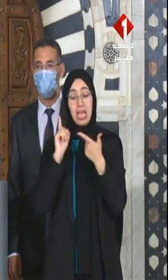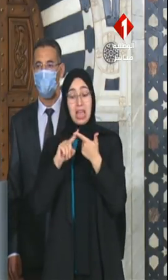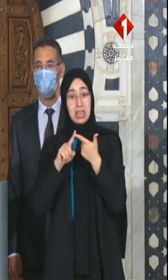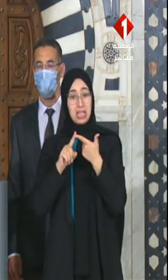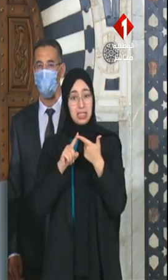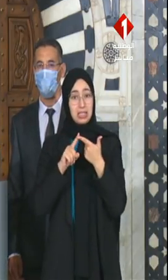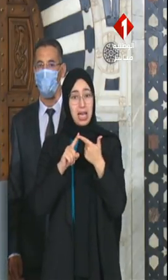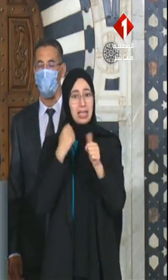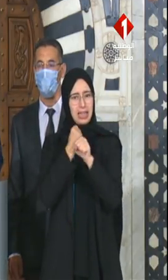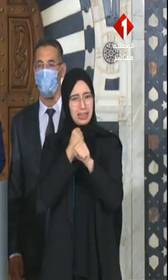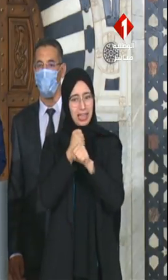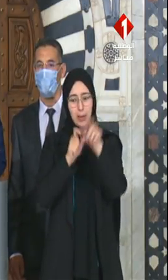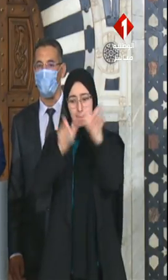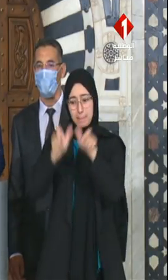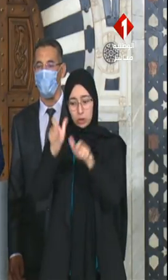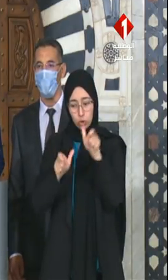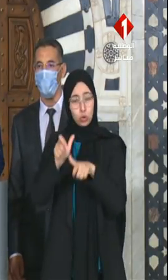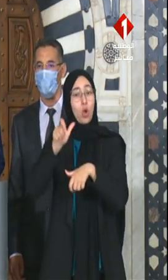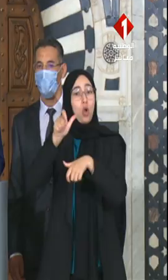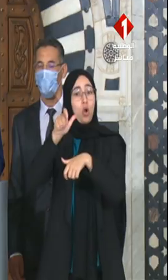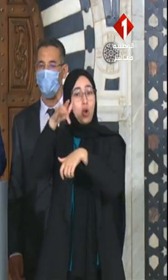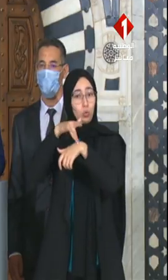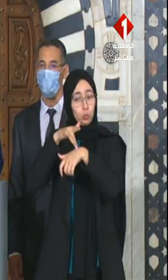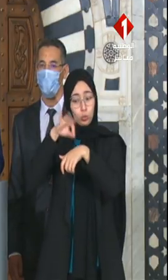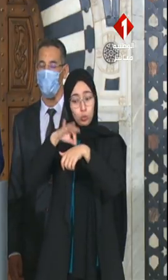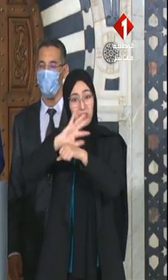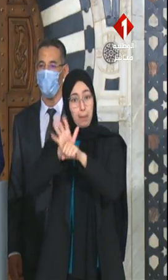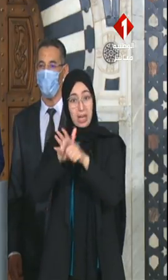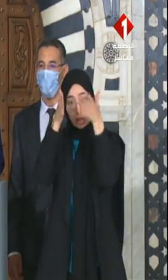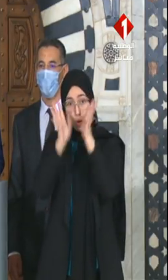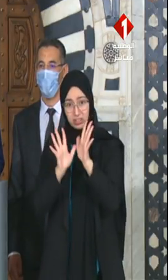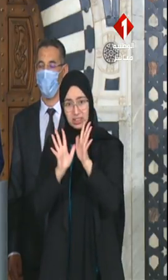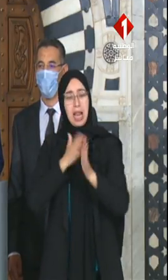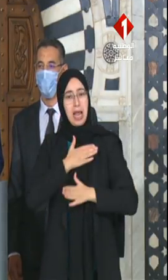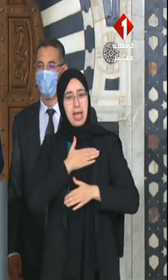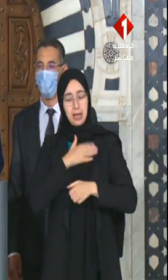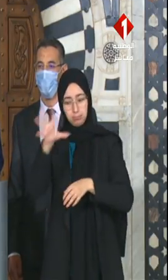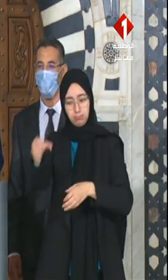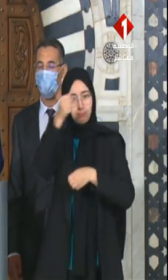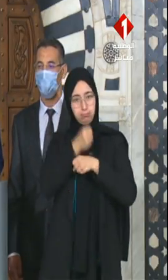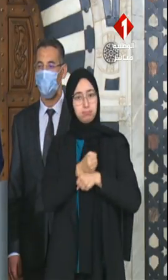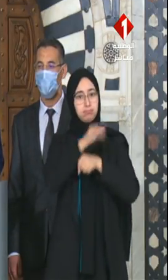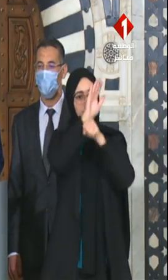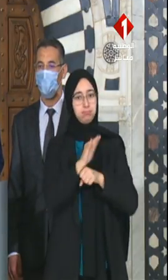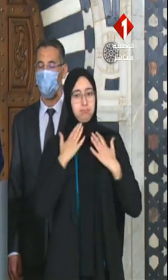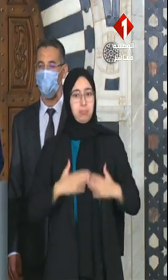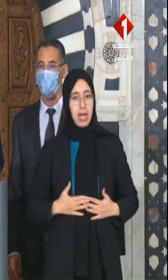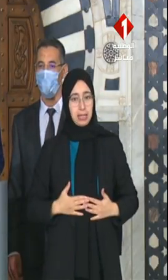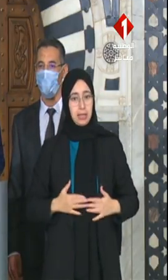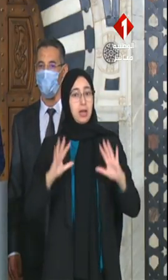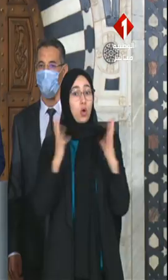تحسين التكفل بالمرضى الكوفيد. التكفل هذا ينطلق من